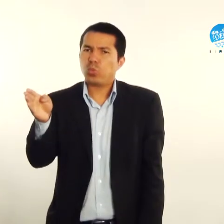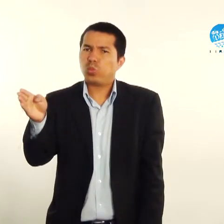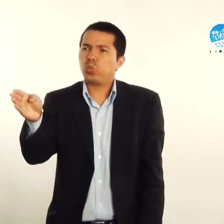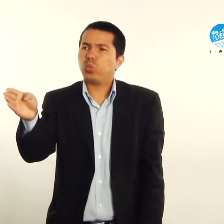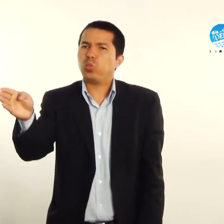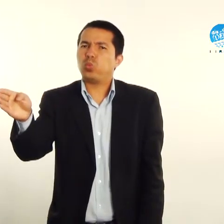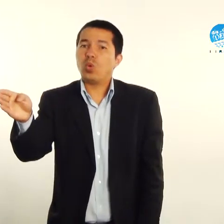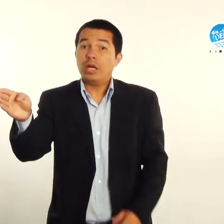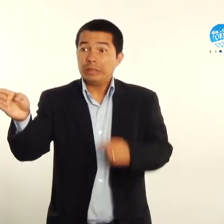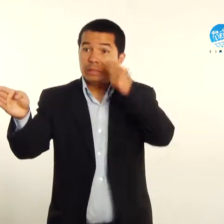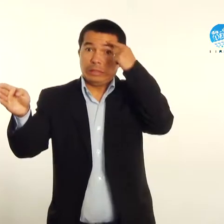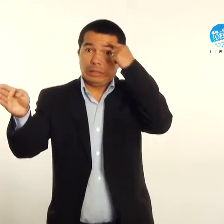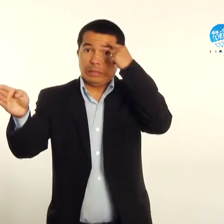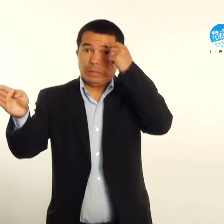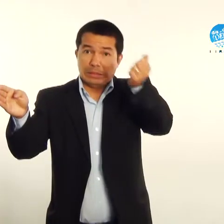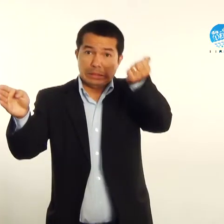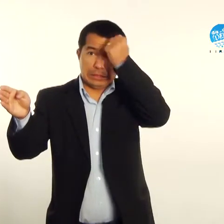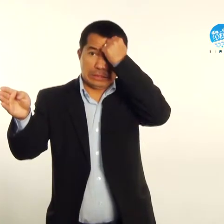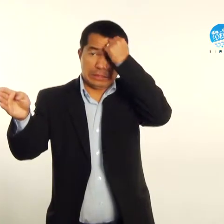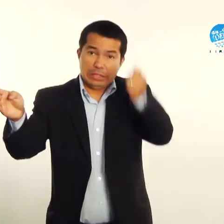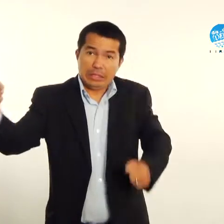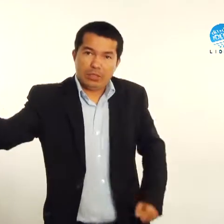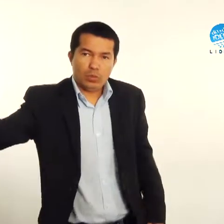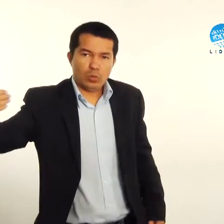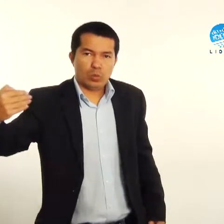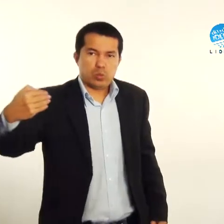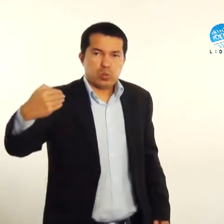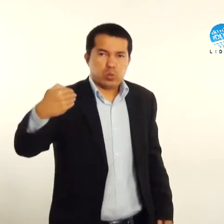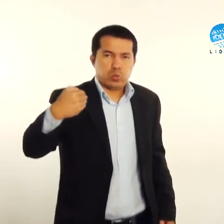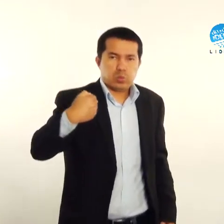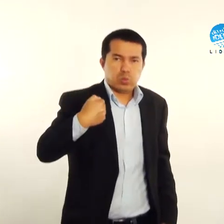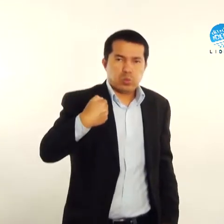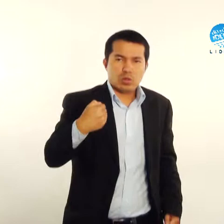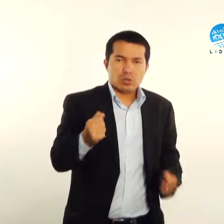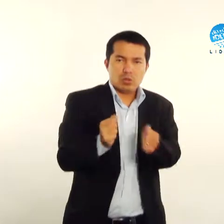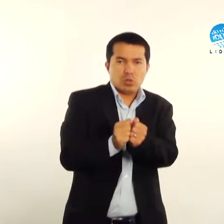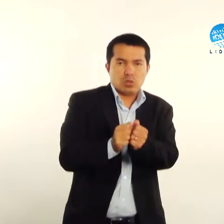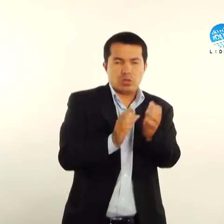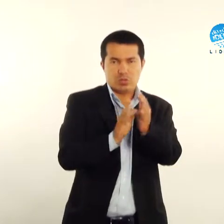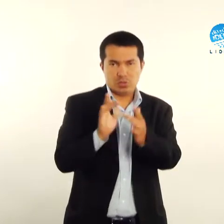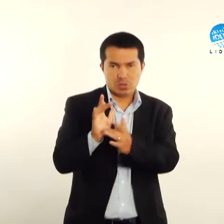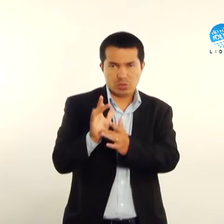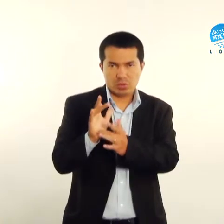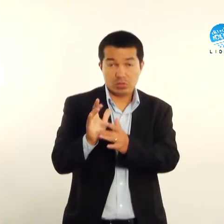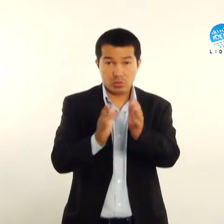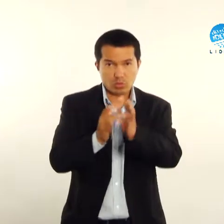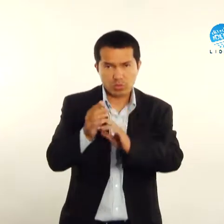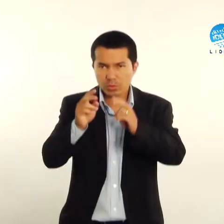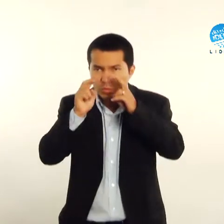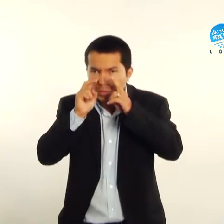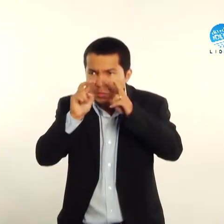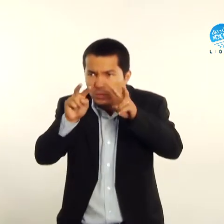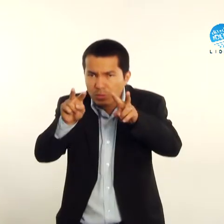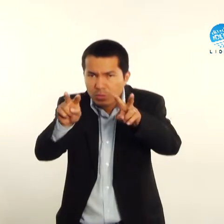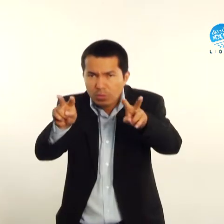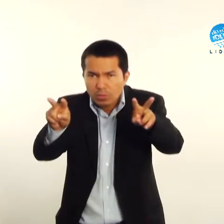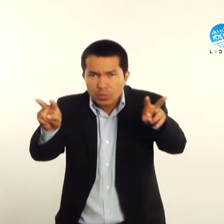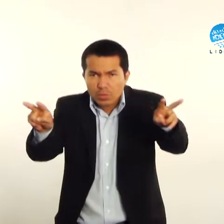E não forem humildes como essa criança, esse pequenino. Ele olha bem nos olhos dele e diz